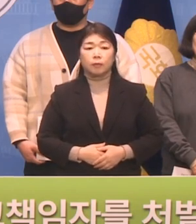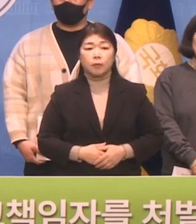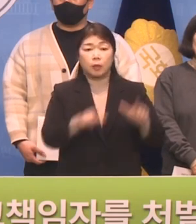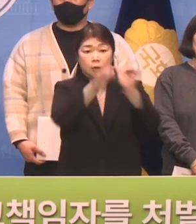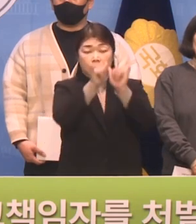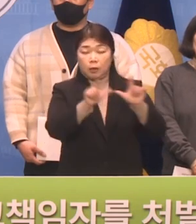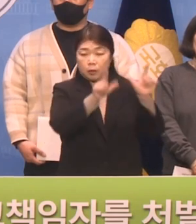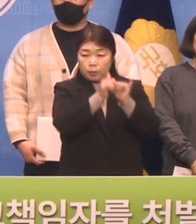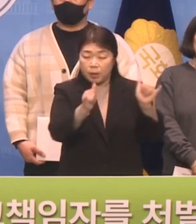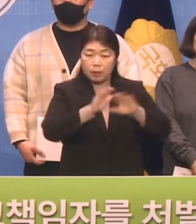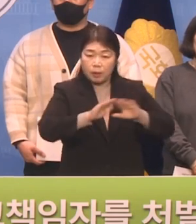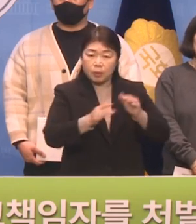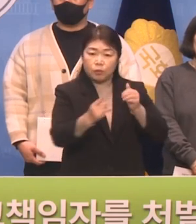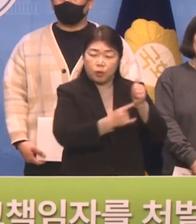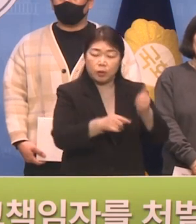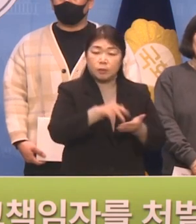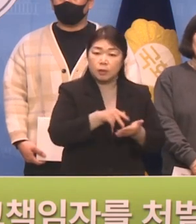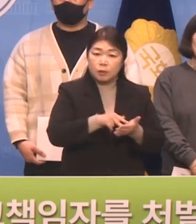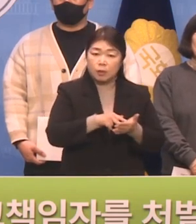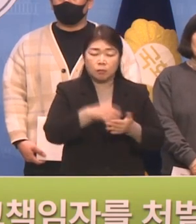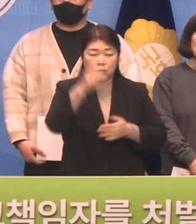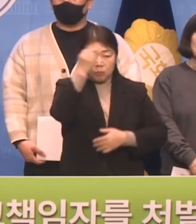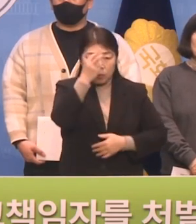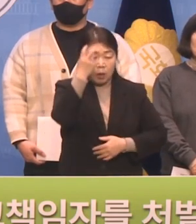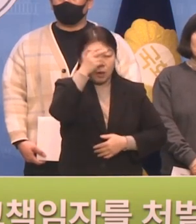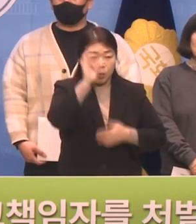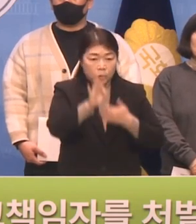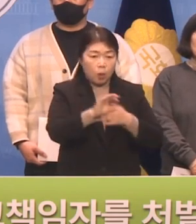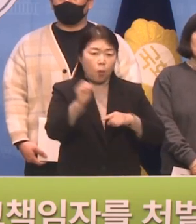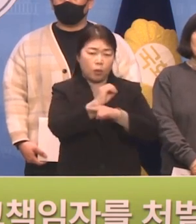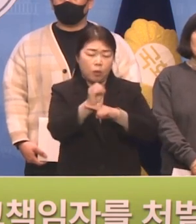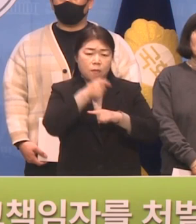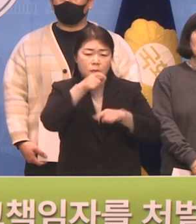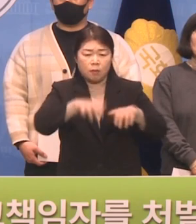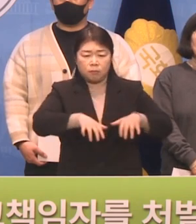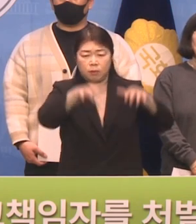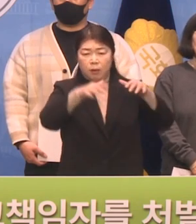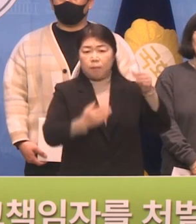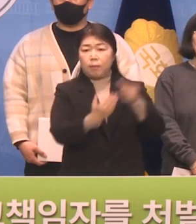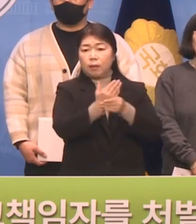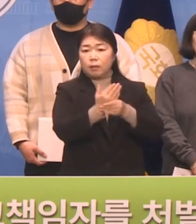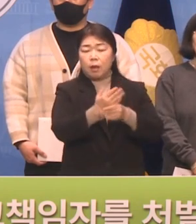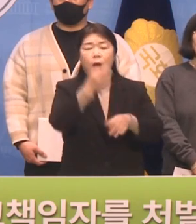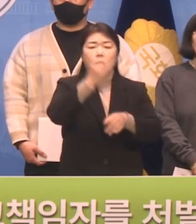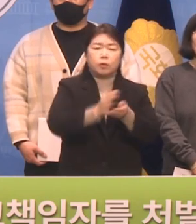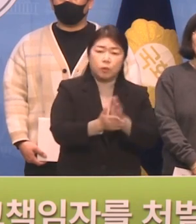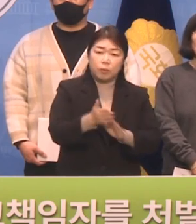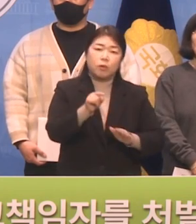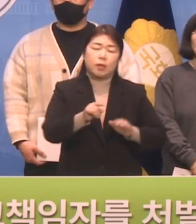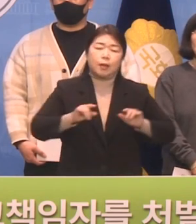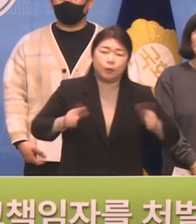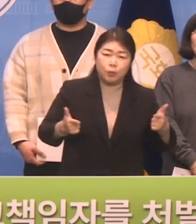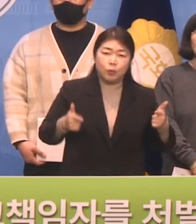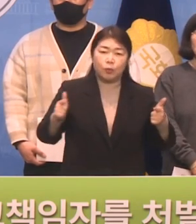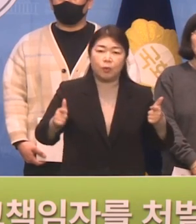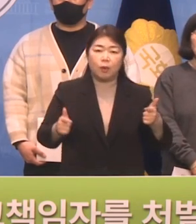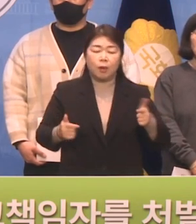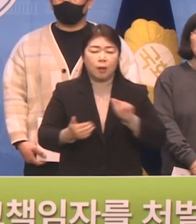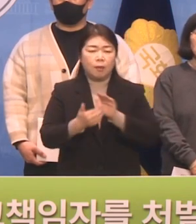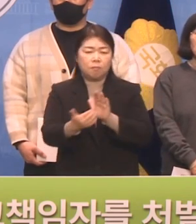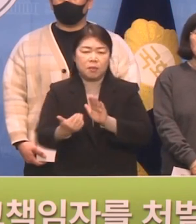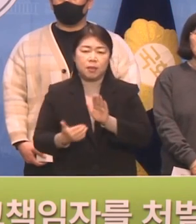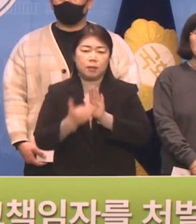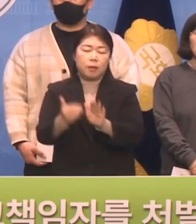시민대책위 진상규명팀은 조사를 통해 오송 지하차도 참사는 불가항력이 아니라 여러 차례 막을 수 있는